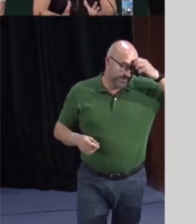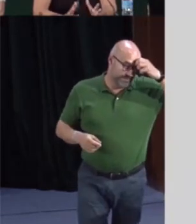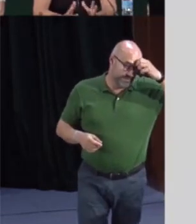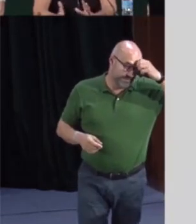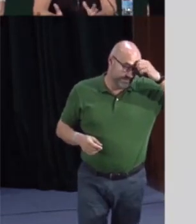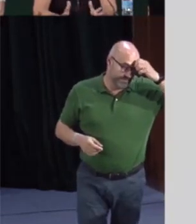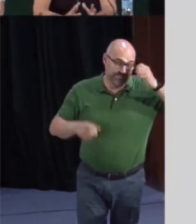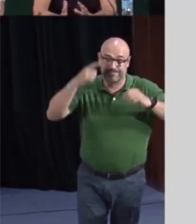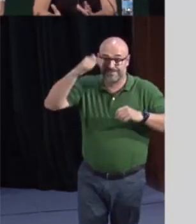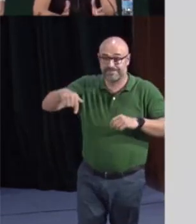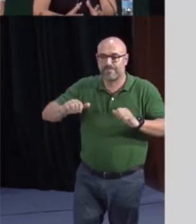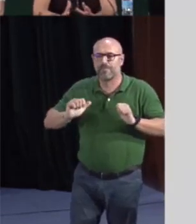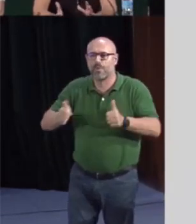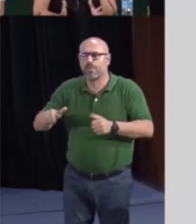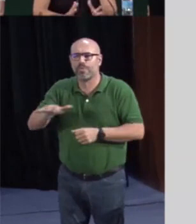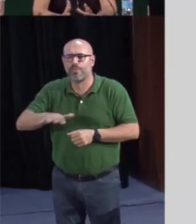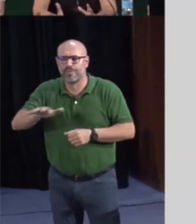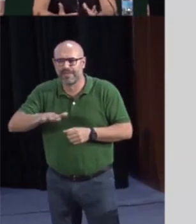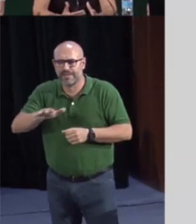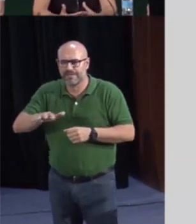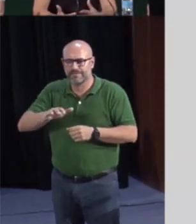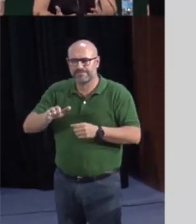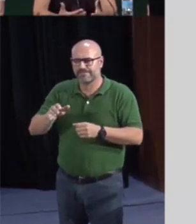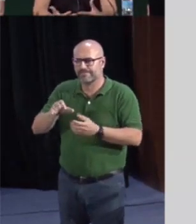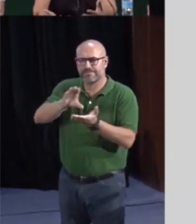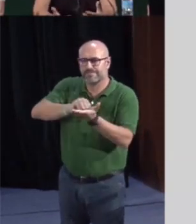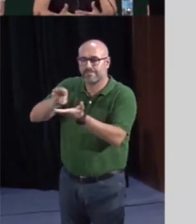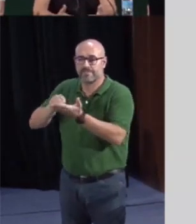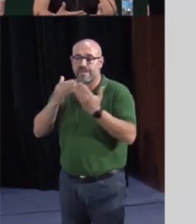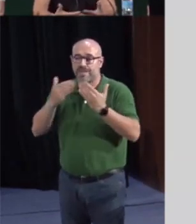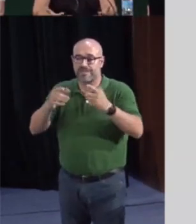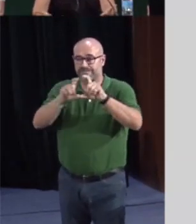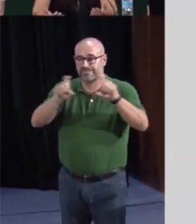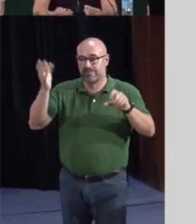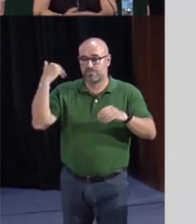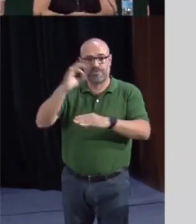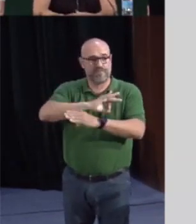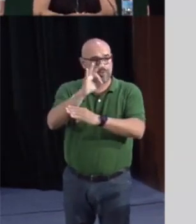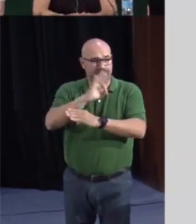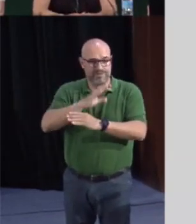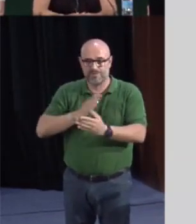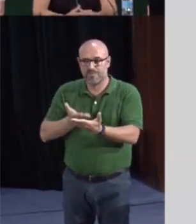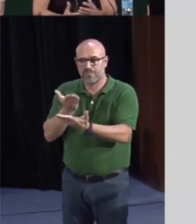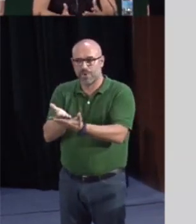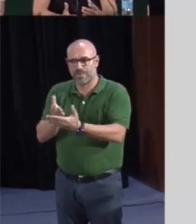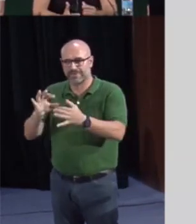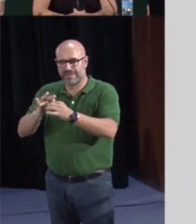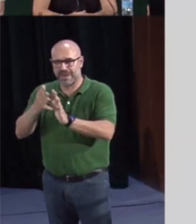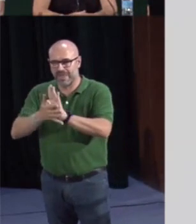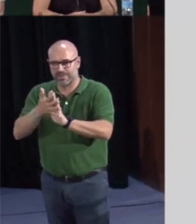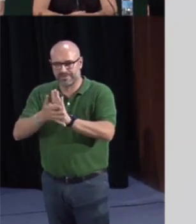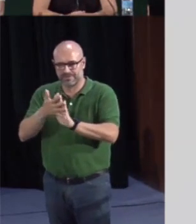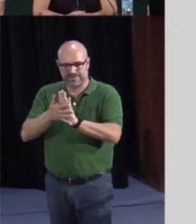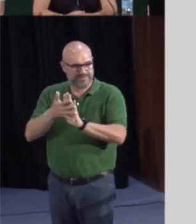Vamos a explicar un poco de dónde parte esta propuesta y cómo se nos ocurrió llegar hasta aquí. Gracias,